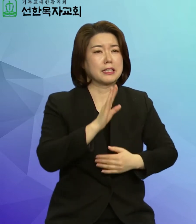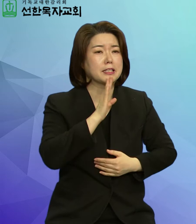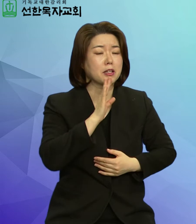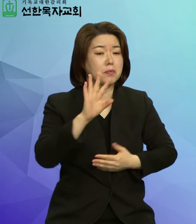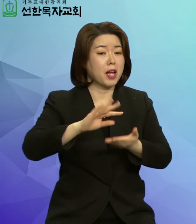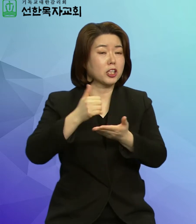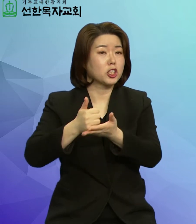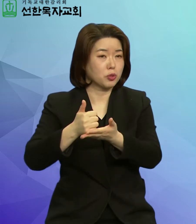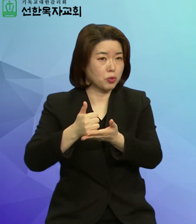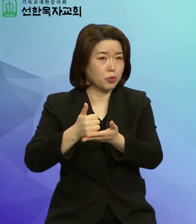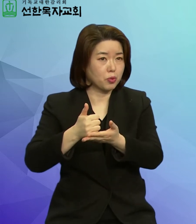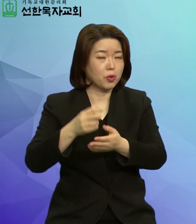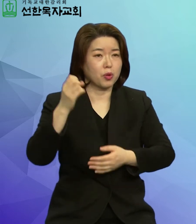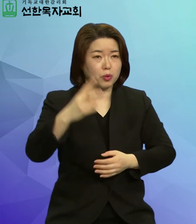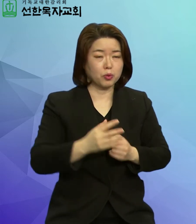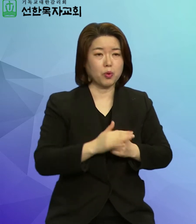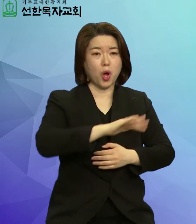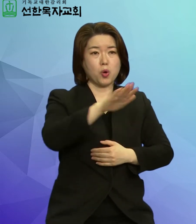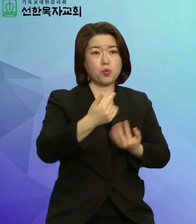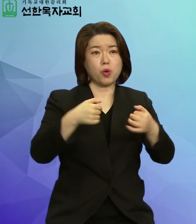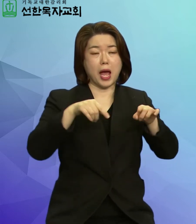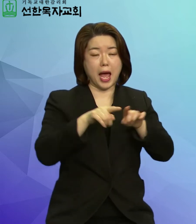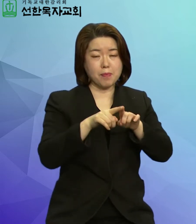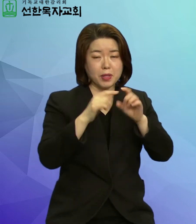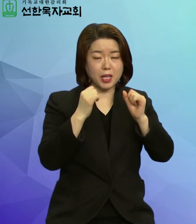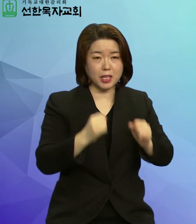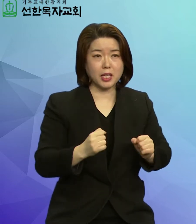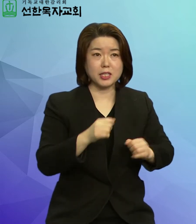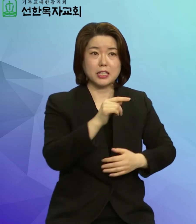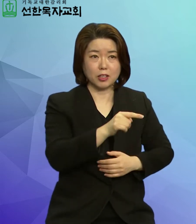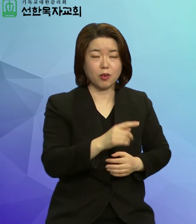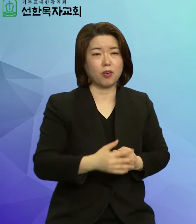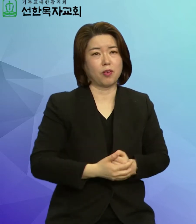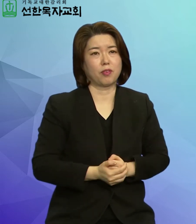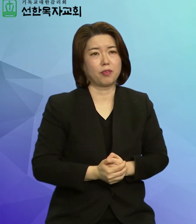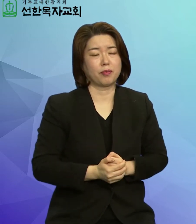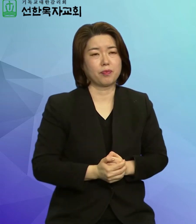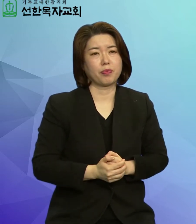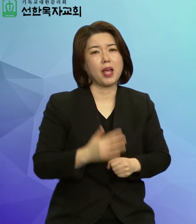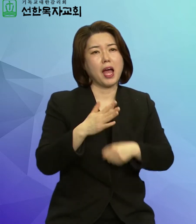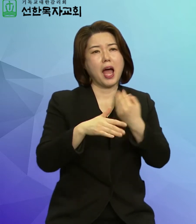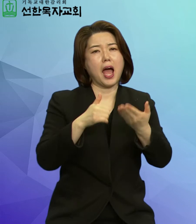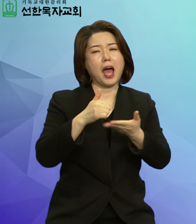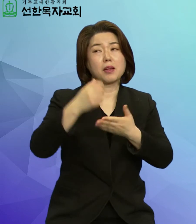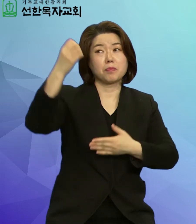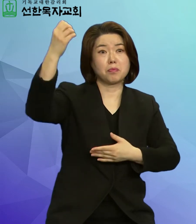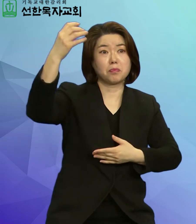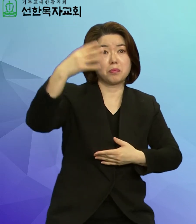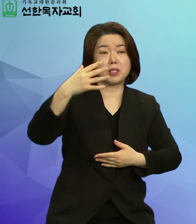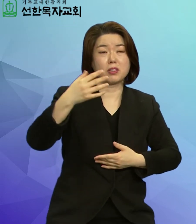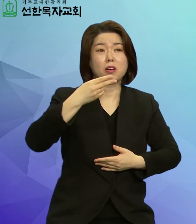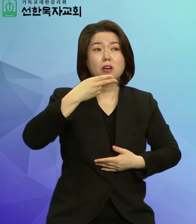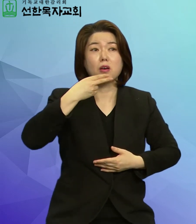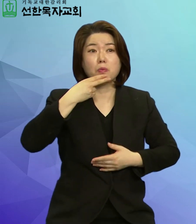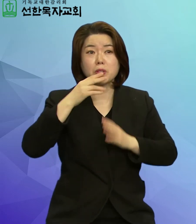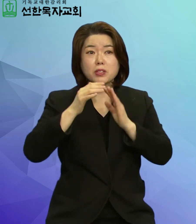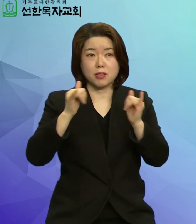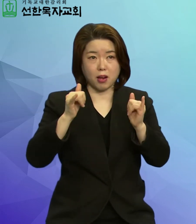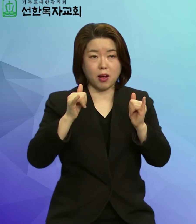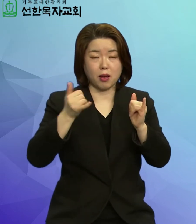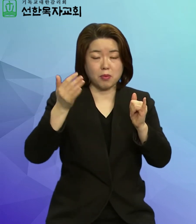예수님께서 정말 그리스도시고 그리고 우리와 함께 계신 것을 하나님이 빛으로 비춰주지